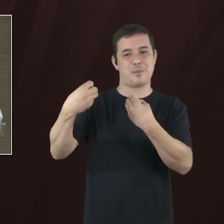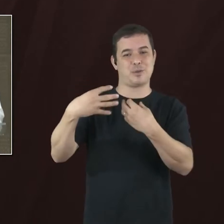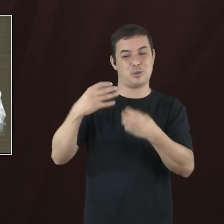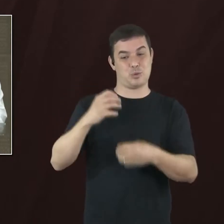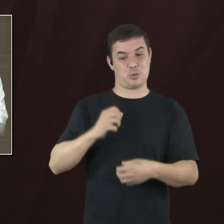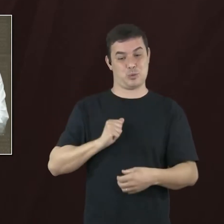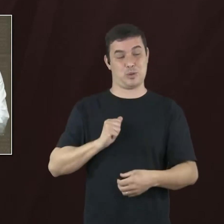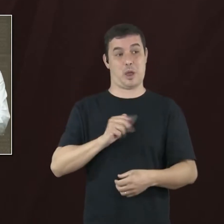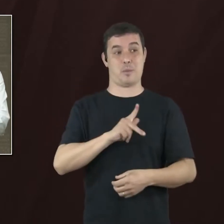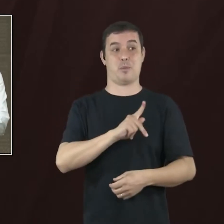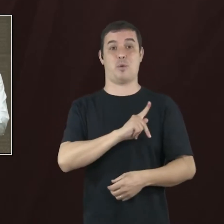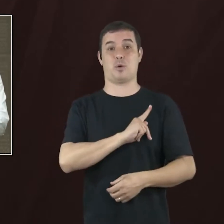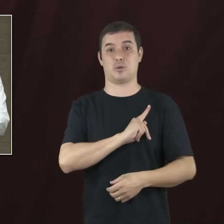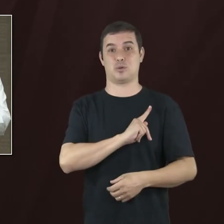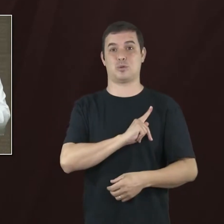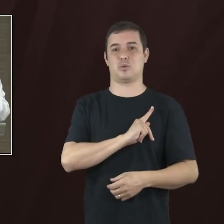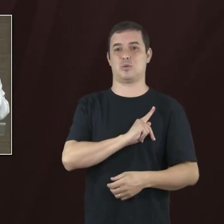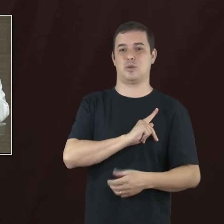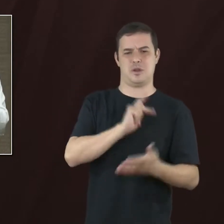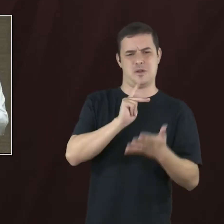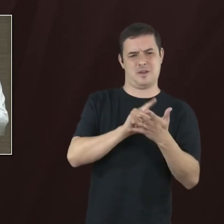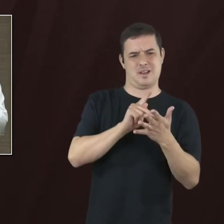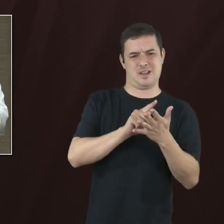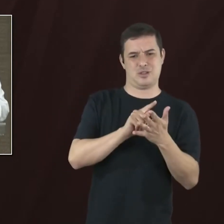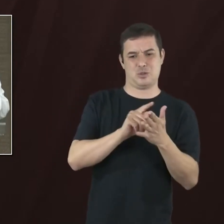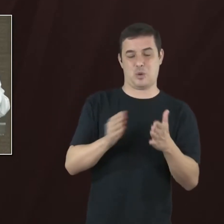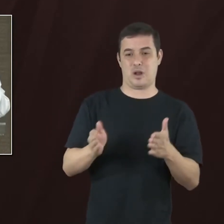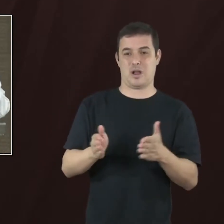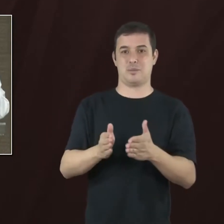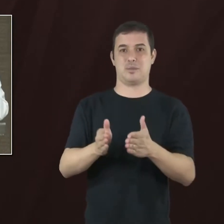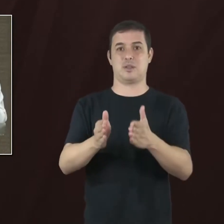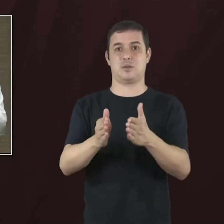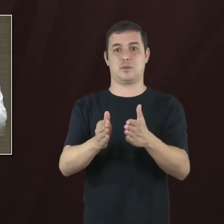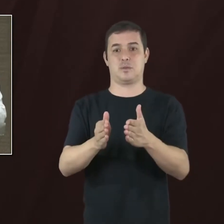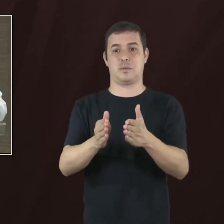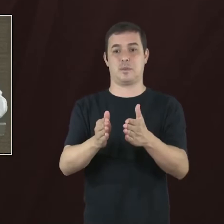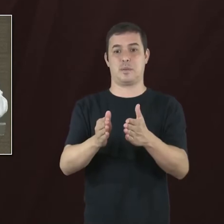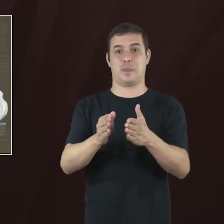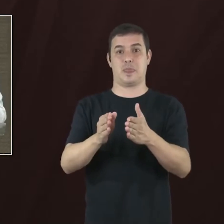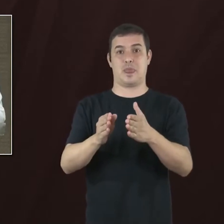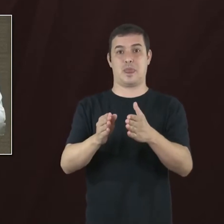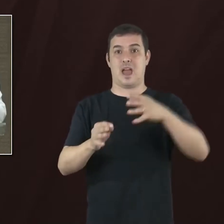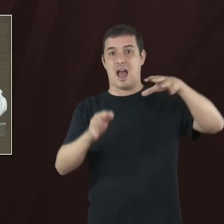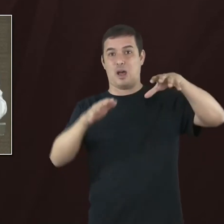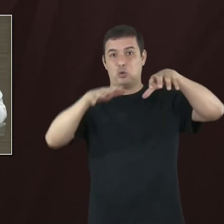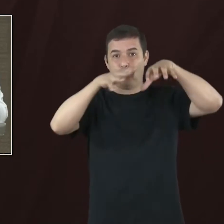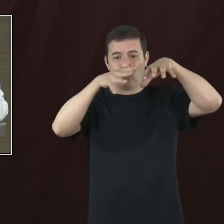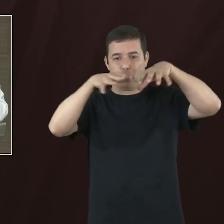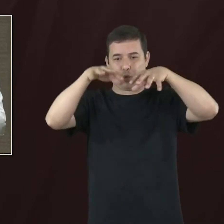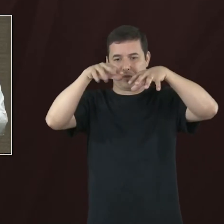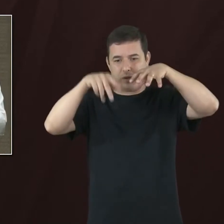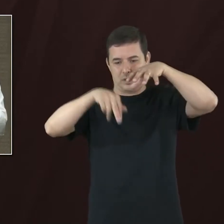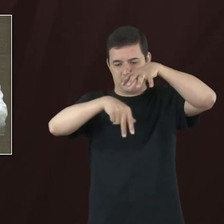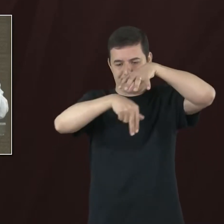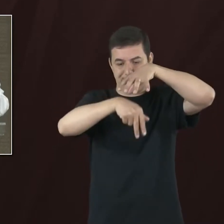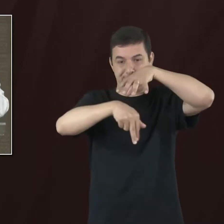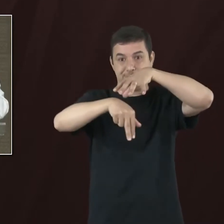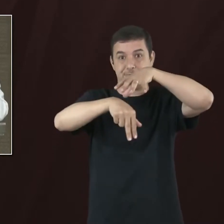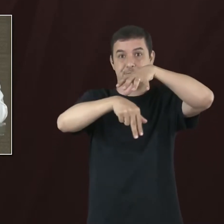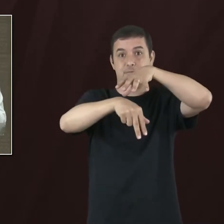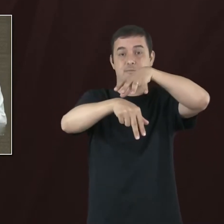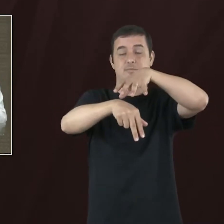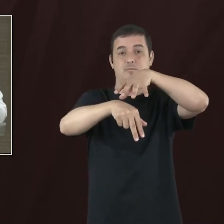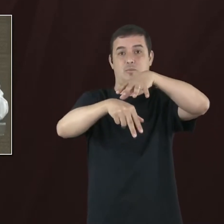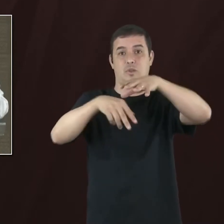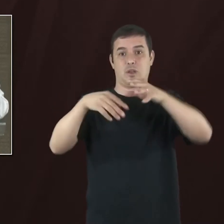apóstolos. E não só isso, nós queremos seguir adiante, seguindo a nuvem, seguindo a palavra profética que nos